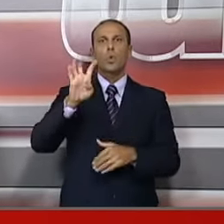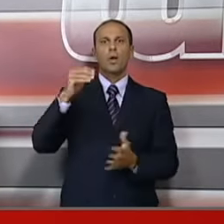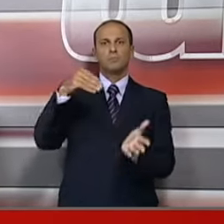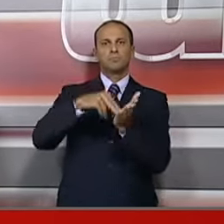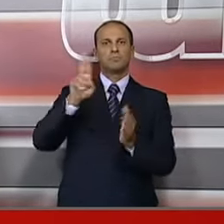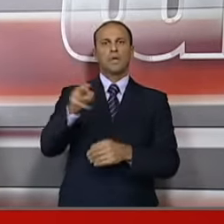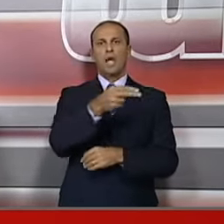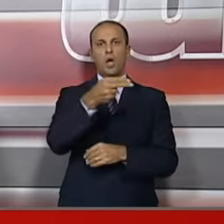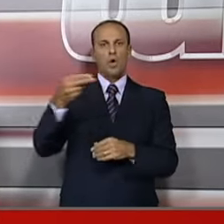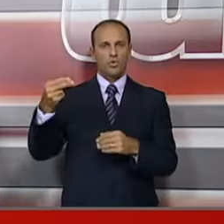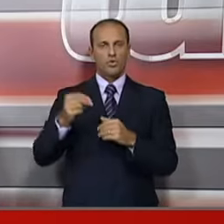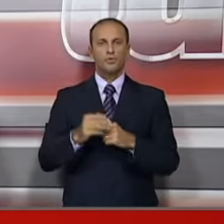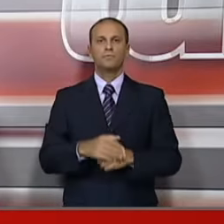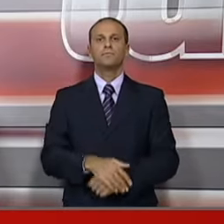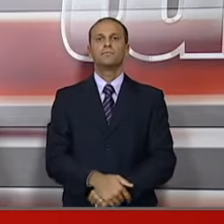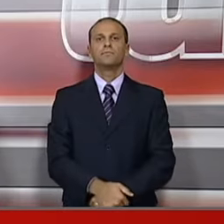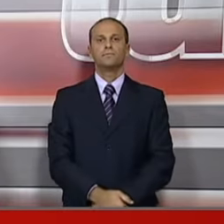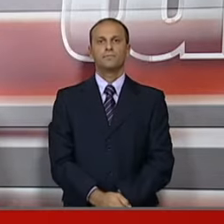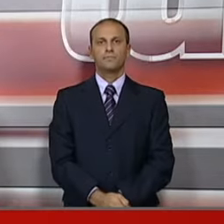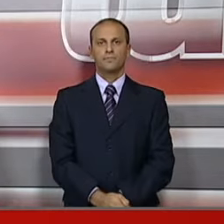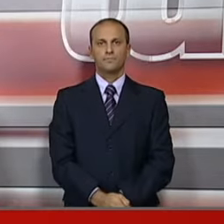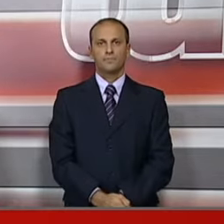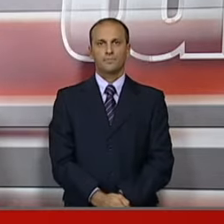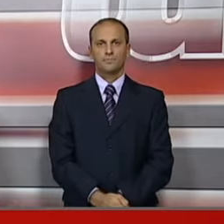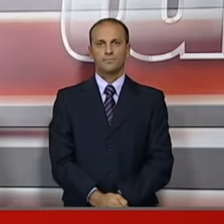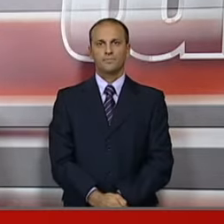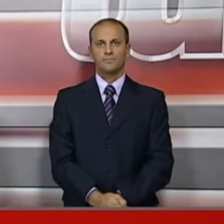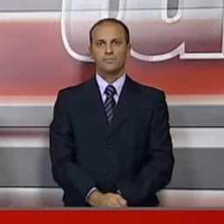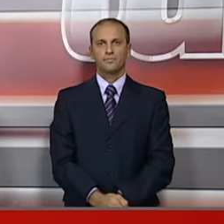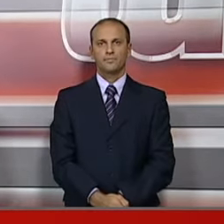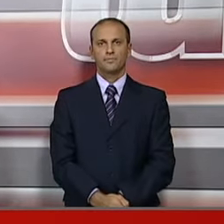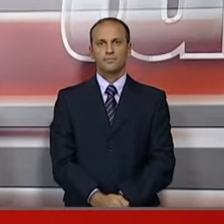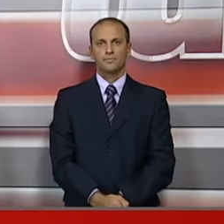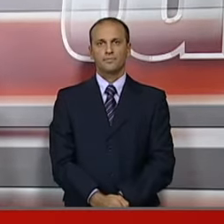naso che gestiva vari punti vendita in